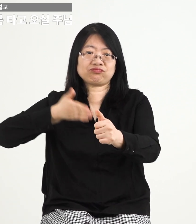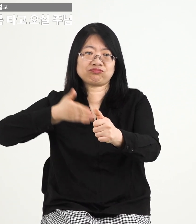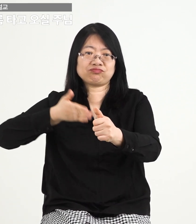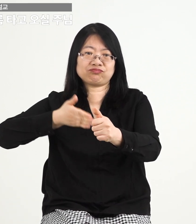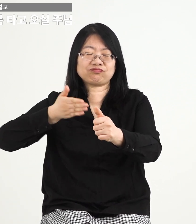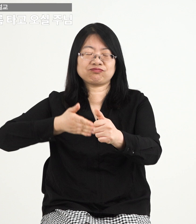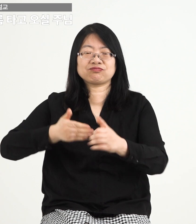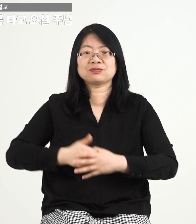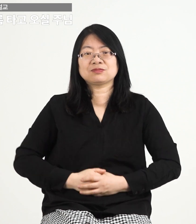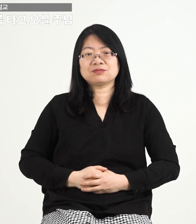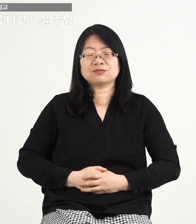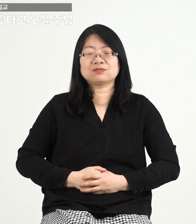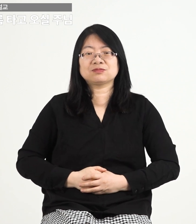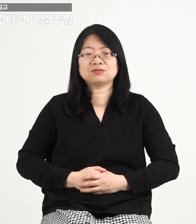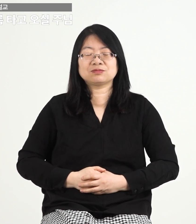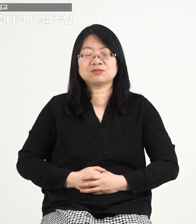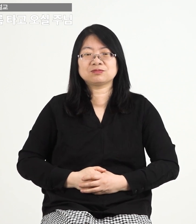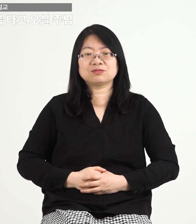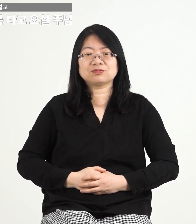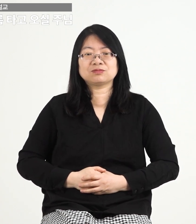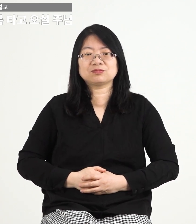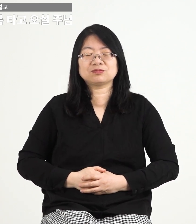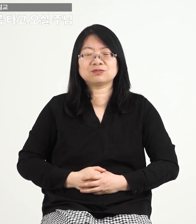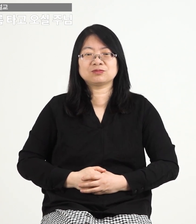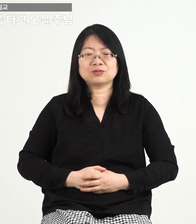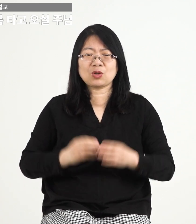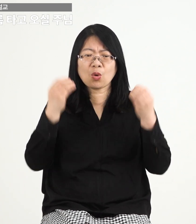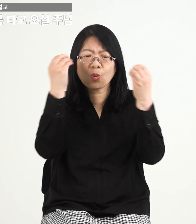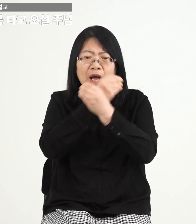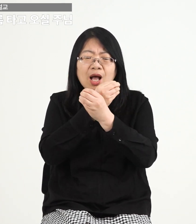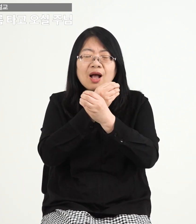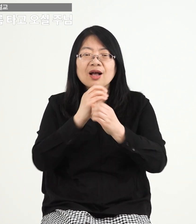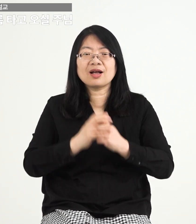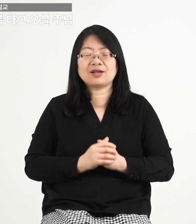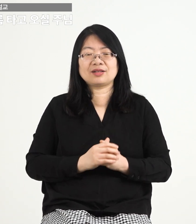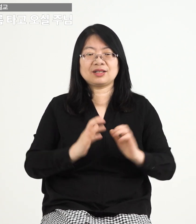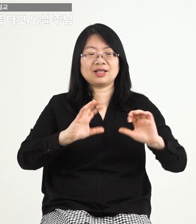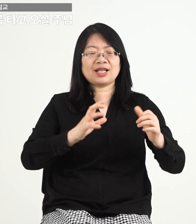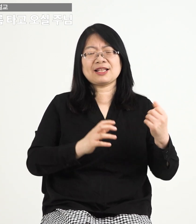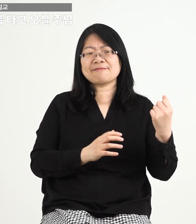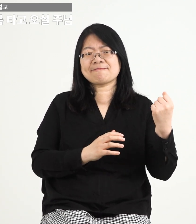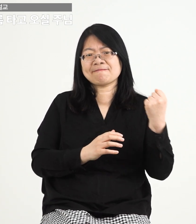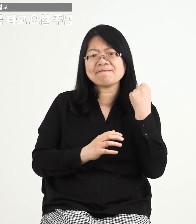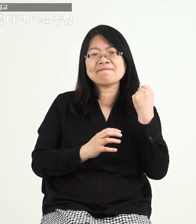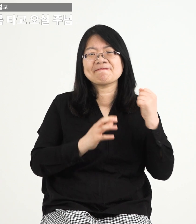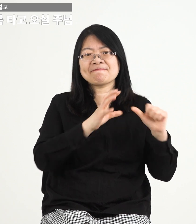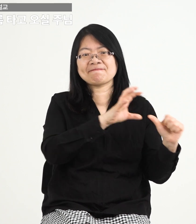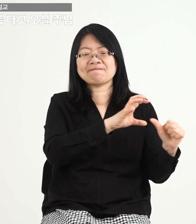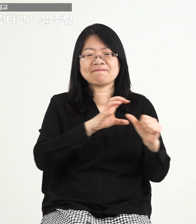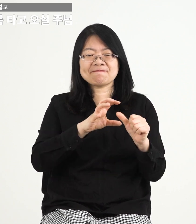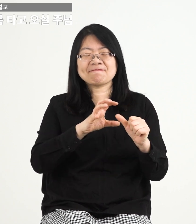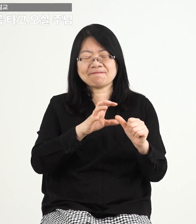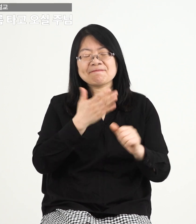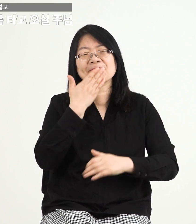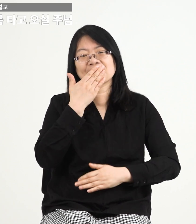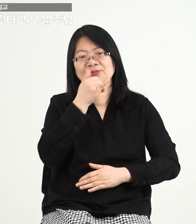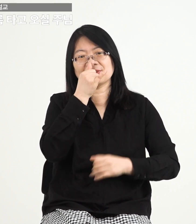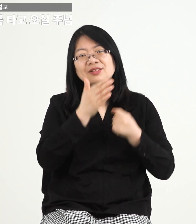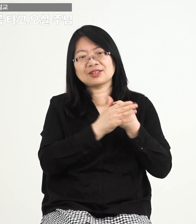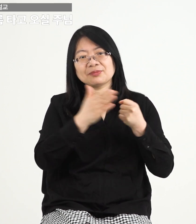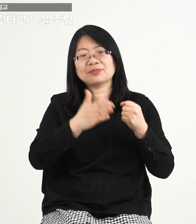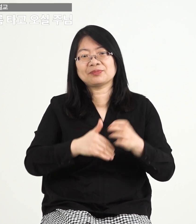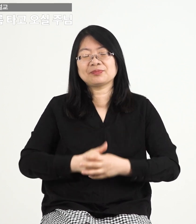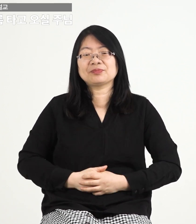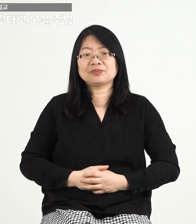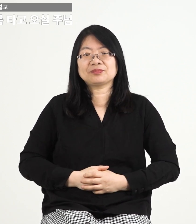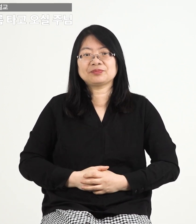아주 이것이 자칫 잘못 곡해를 하면 세속적인 악용으로 발전할 가능성이 많아요.